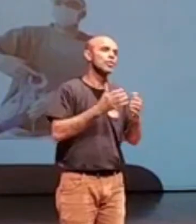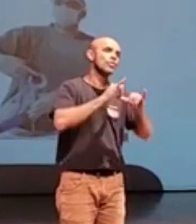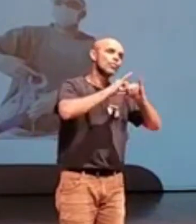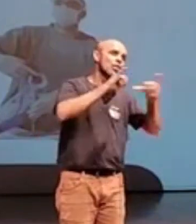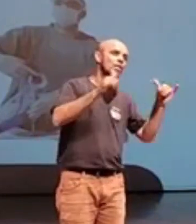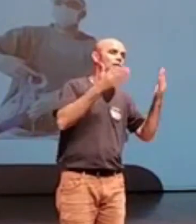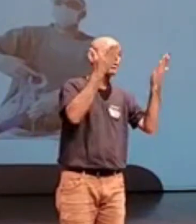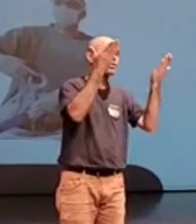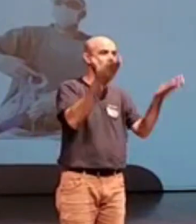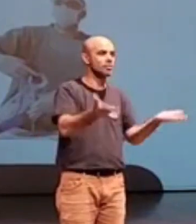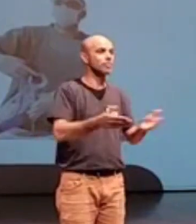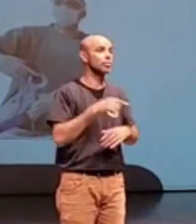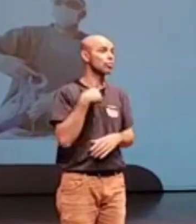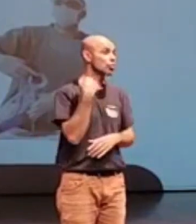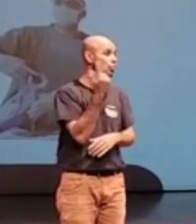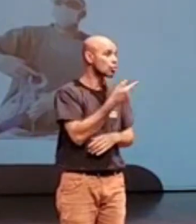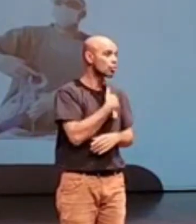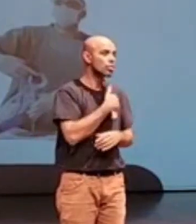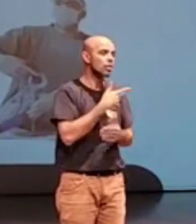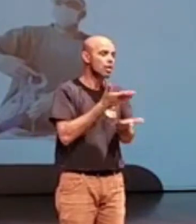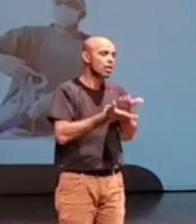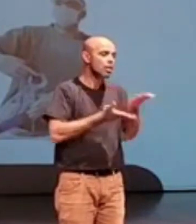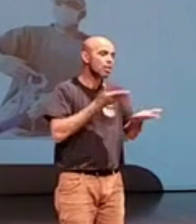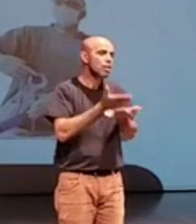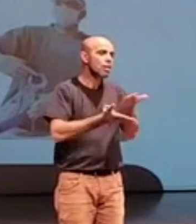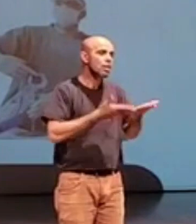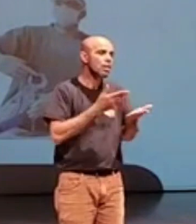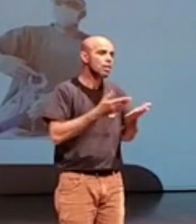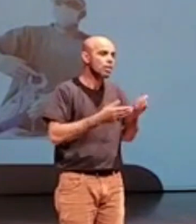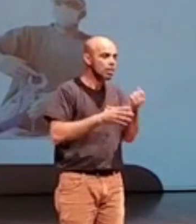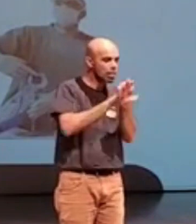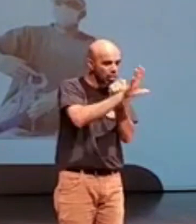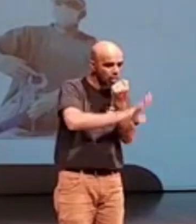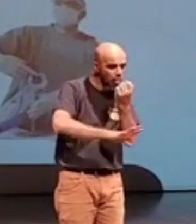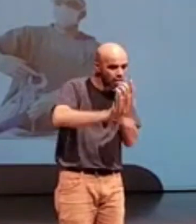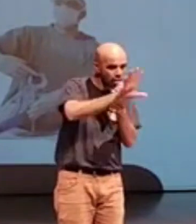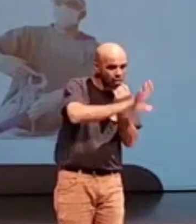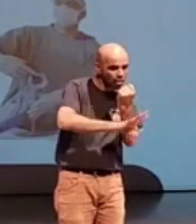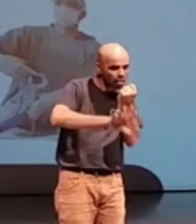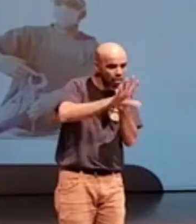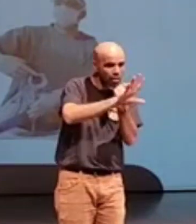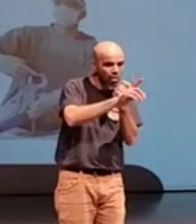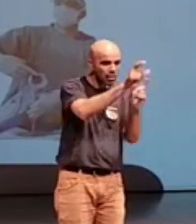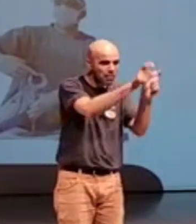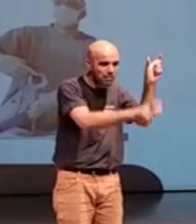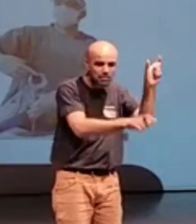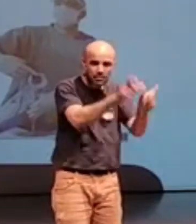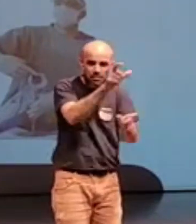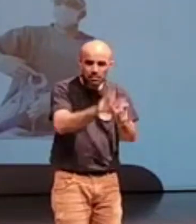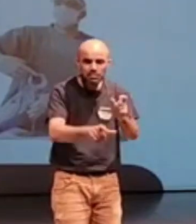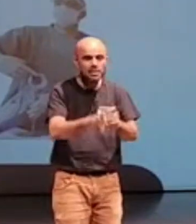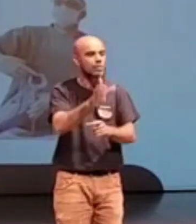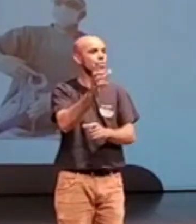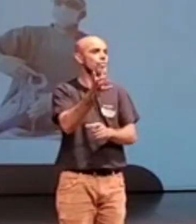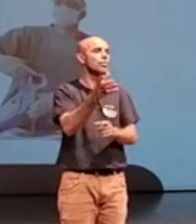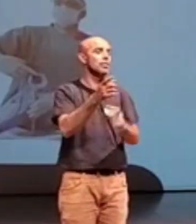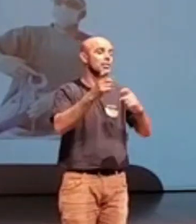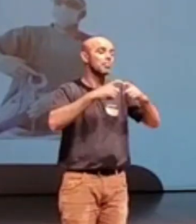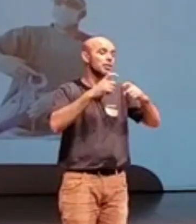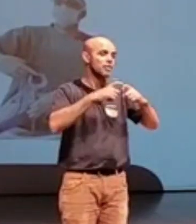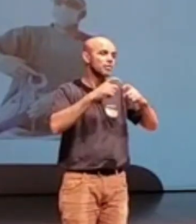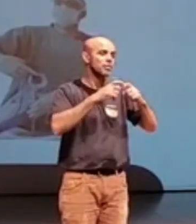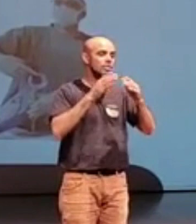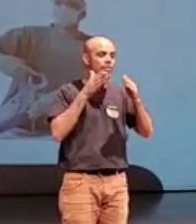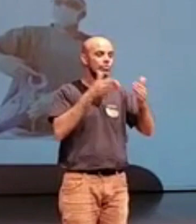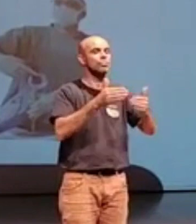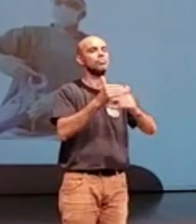sempre é isso. Nós não tratamos exame de imagem, nós tratamos pessoas, pacientes. A medicina ela